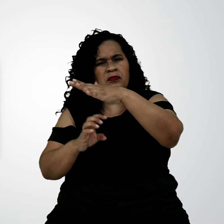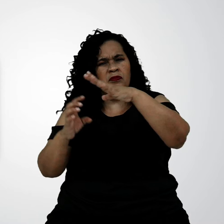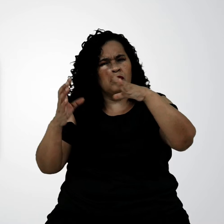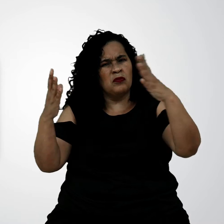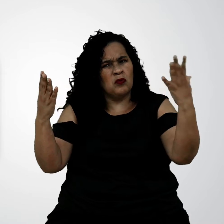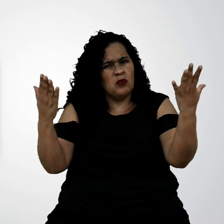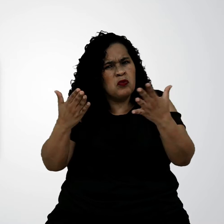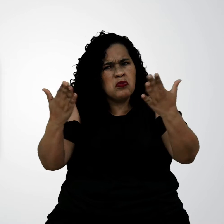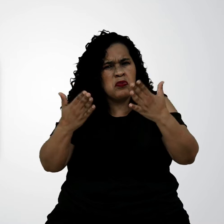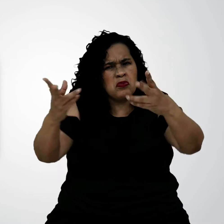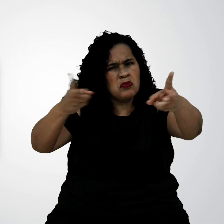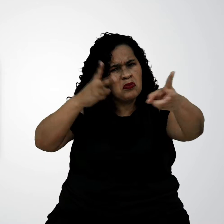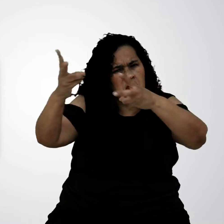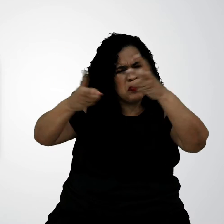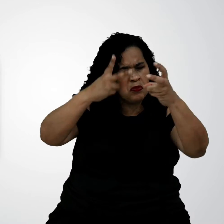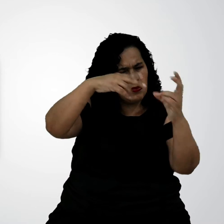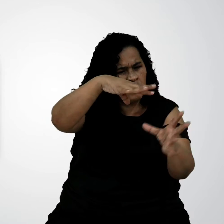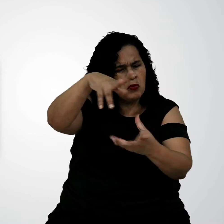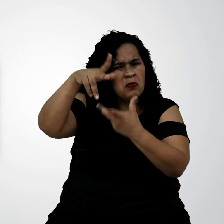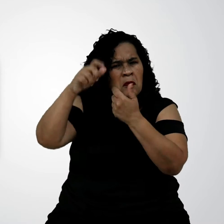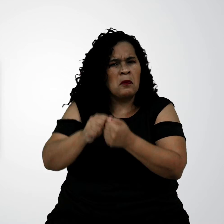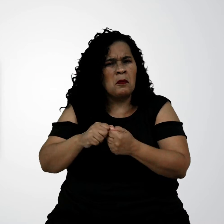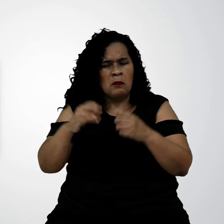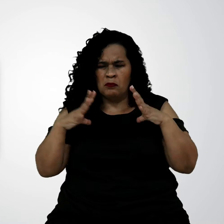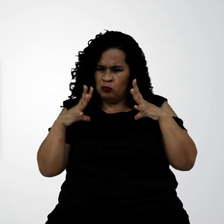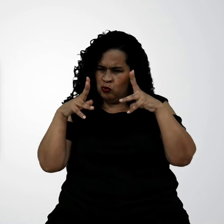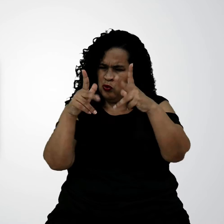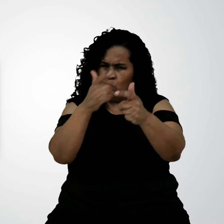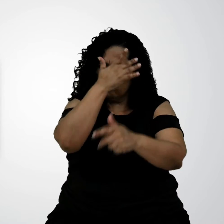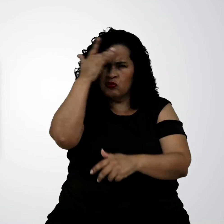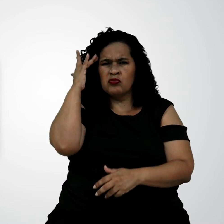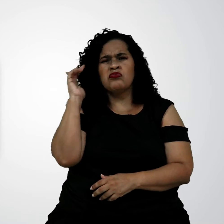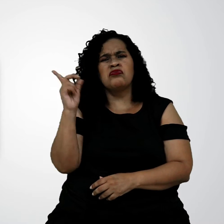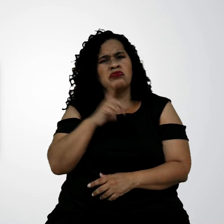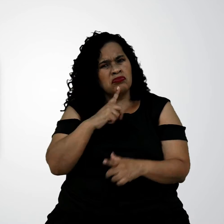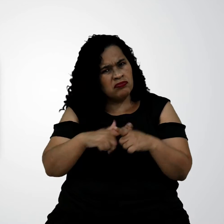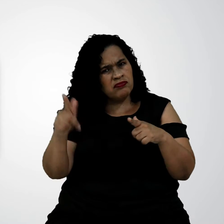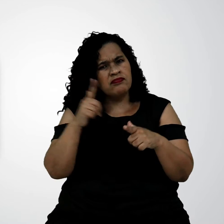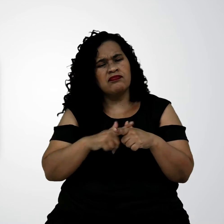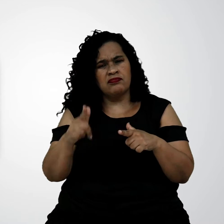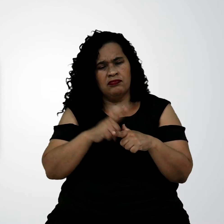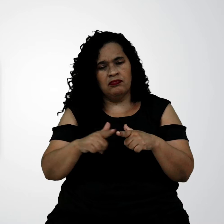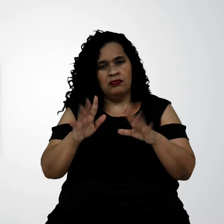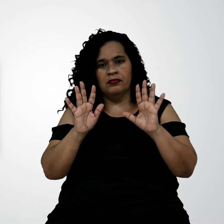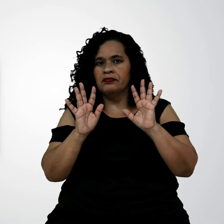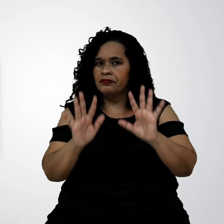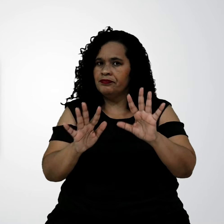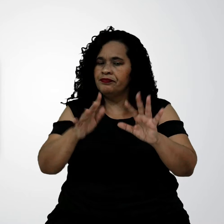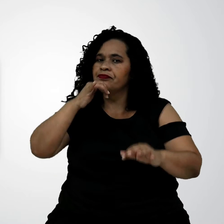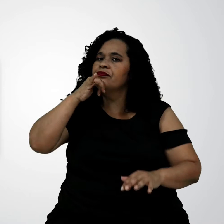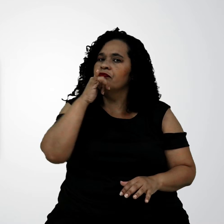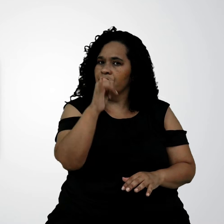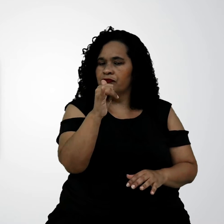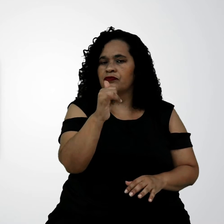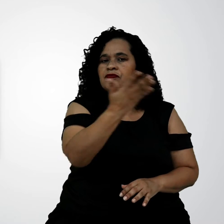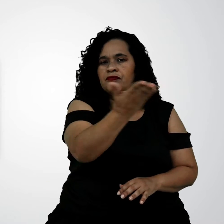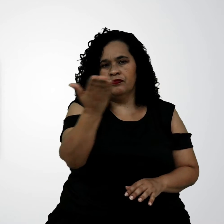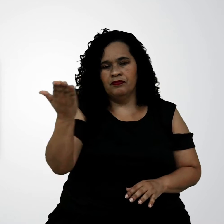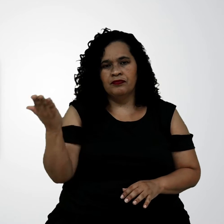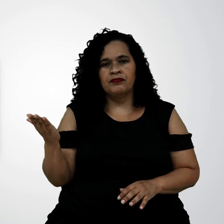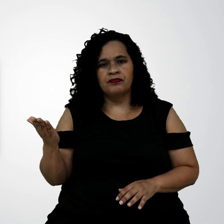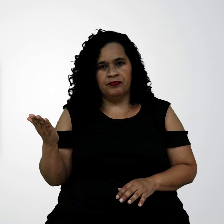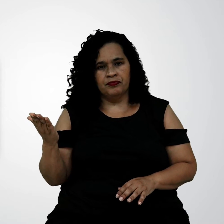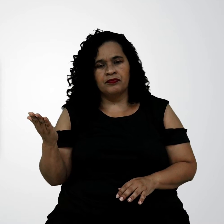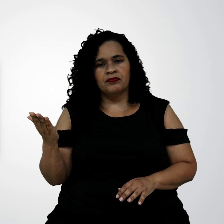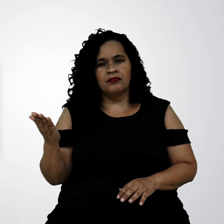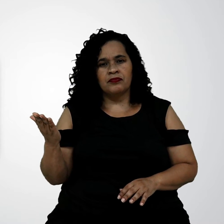gente vai vivendo, a gente vai levando, a gente vai empurrando isso. E eu te digo com convicção, meu irmão e minha irmã, e foi uma das